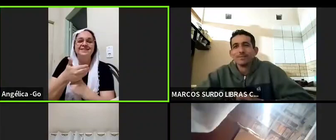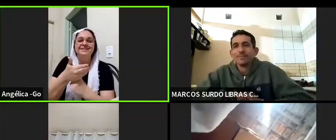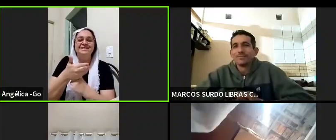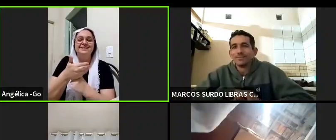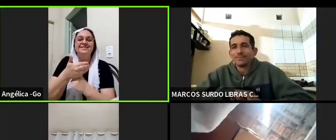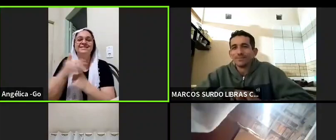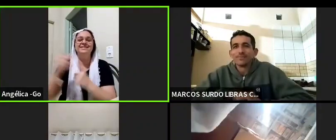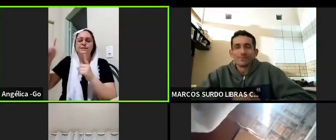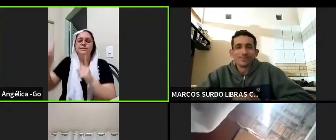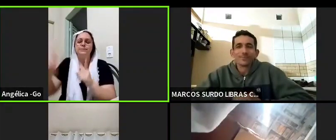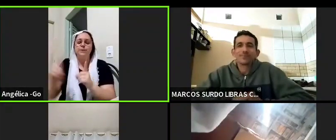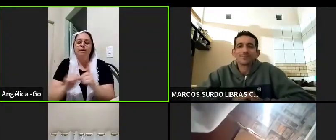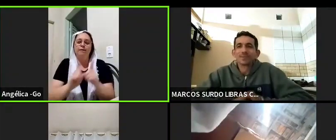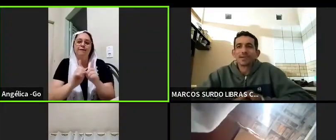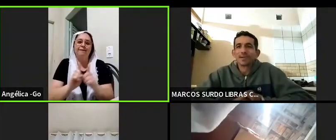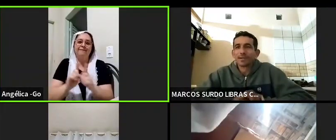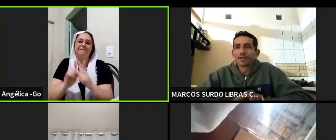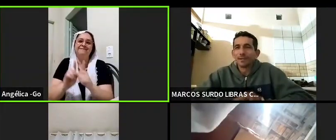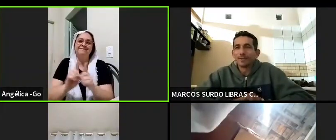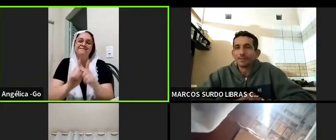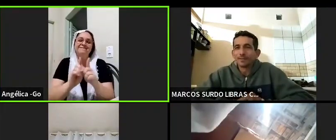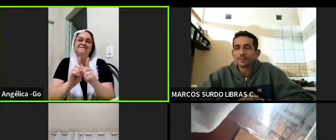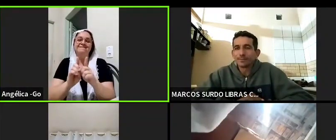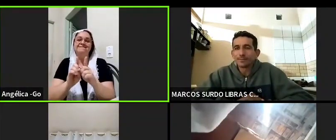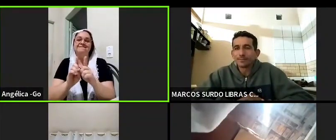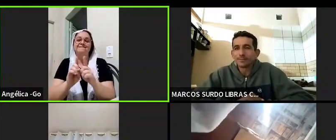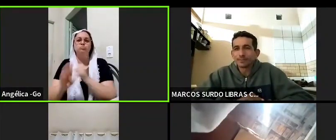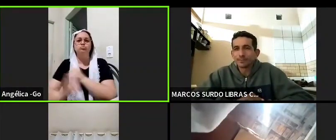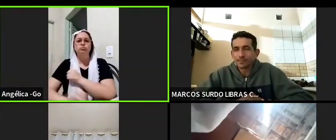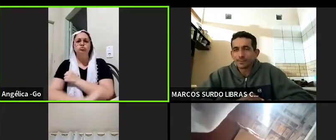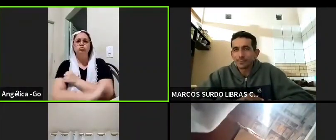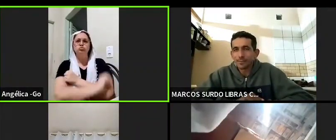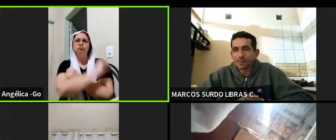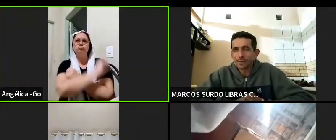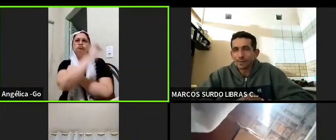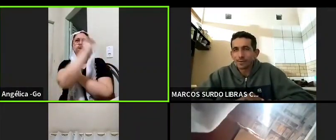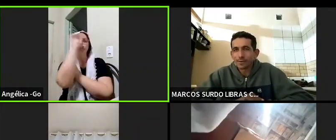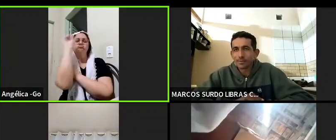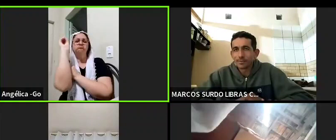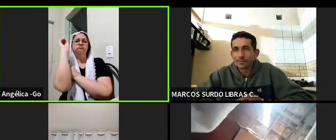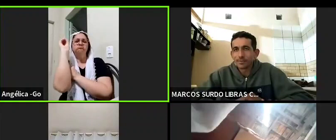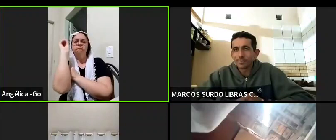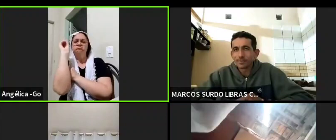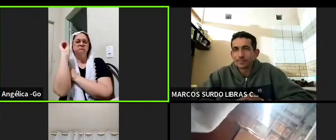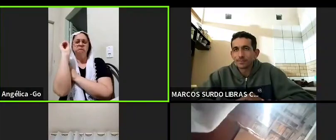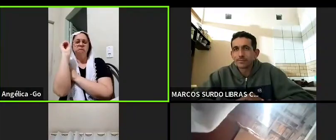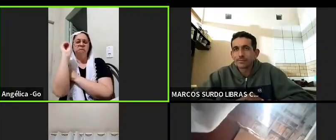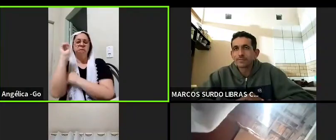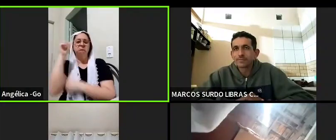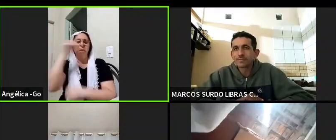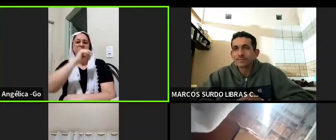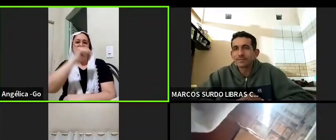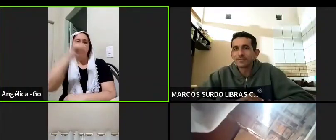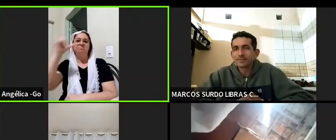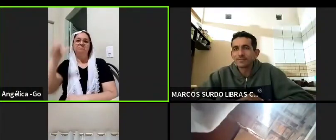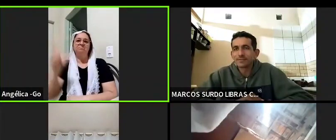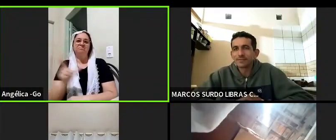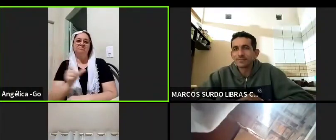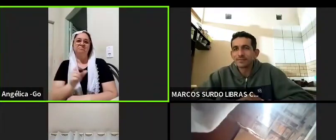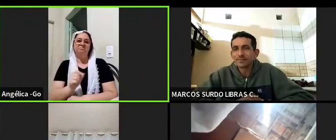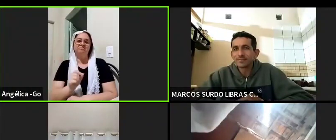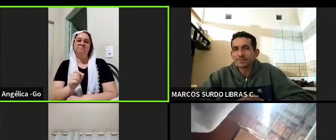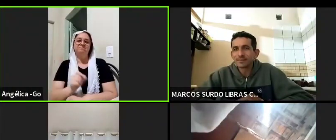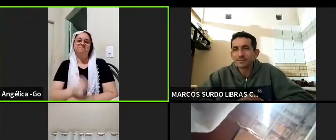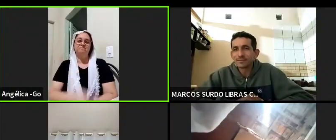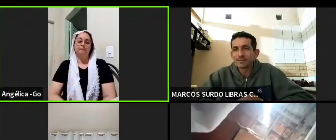direita. O sol não te molestará de dia, nem a lua de noite. O Senhor